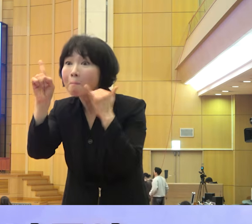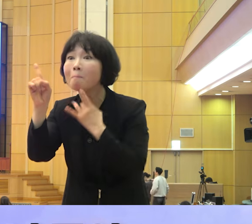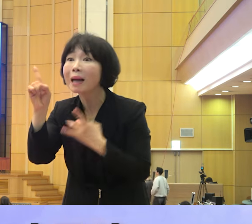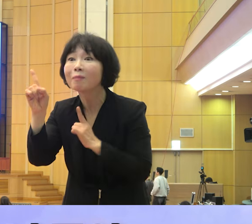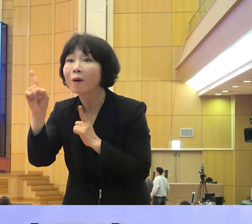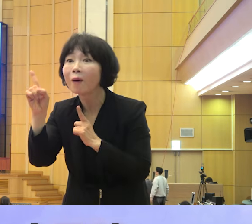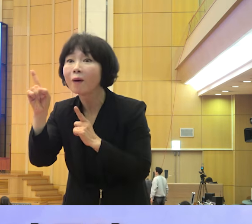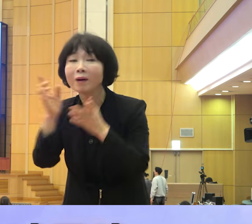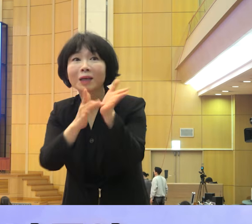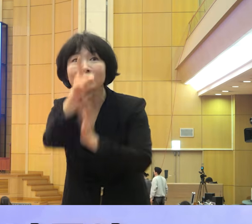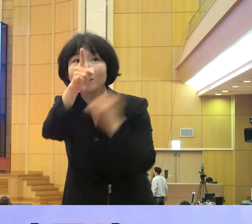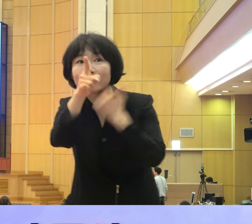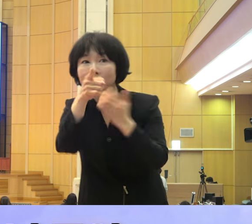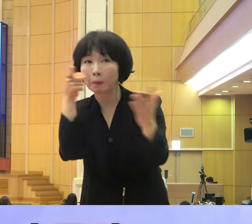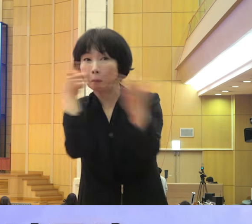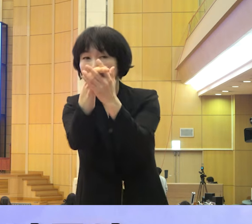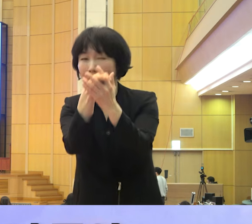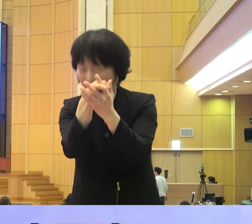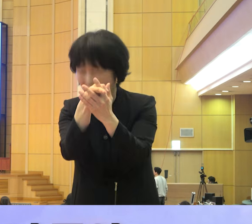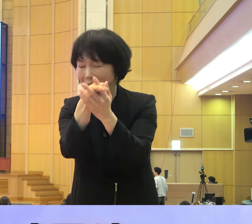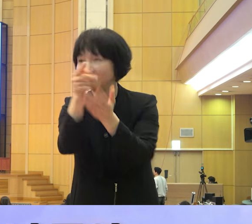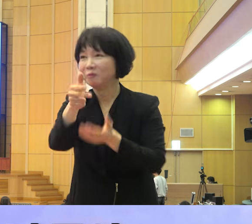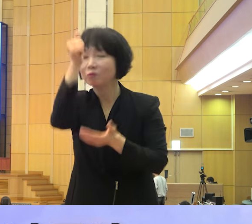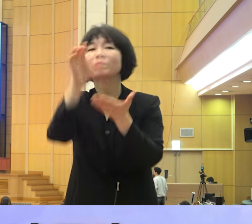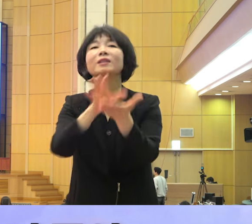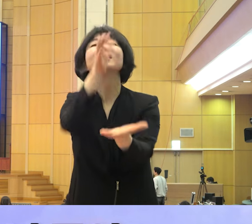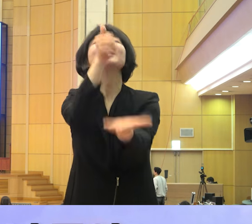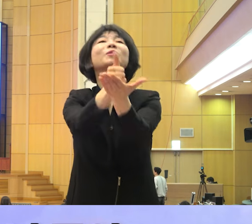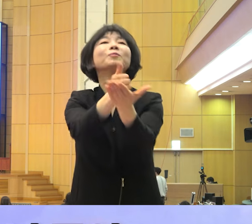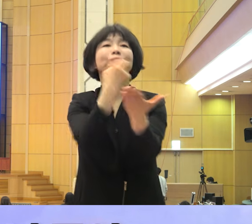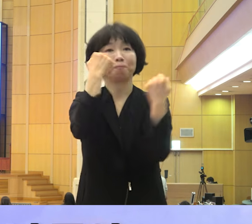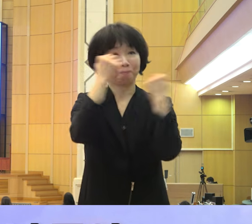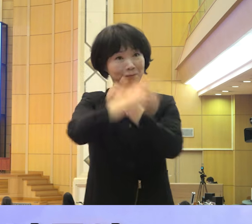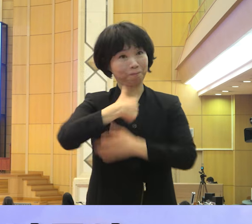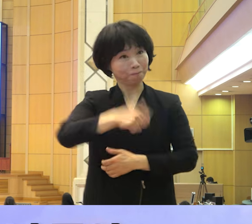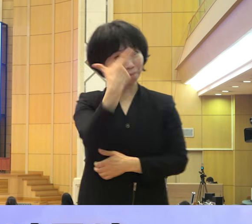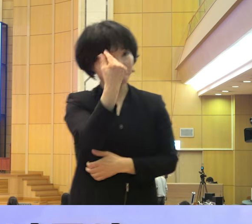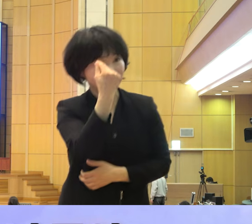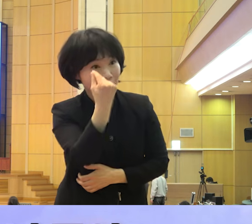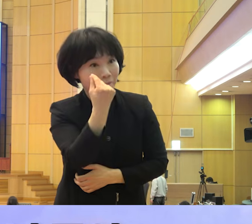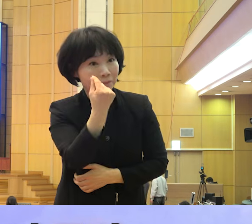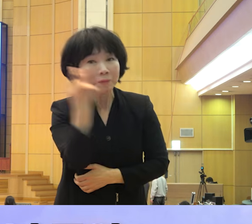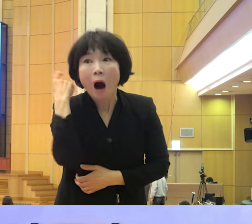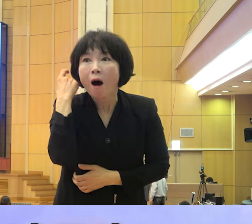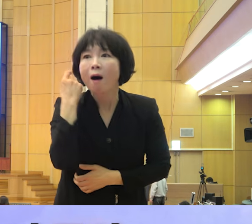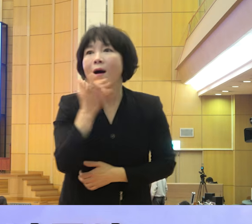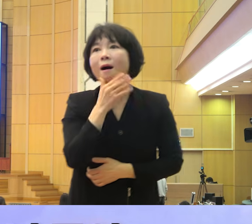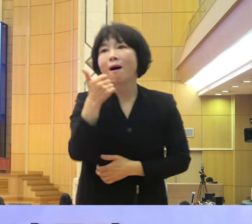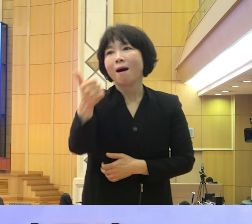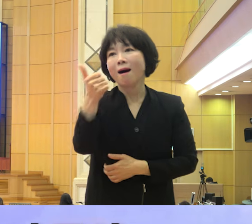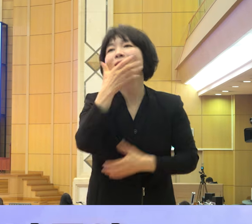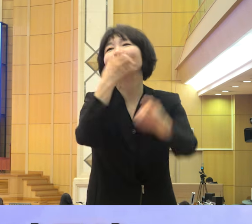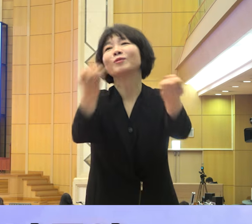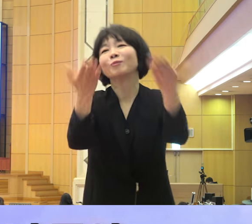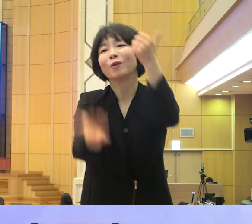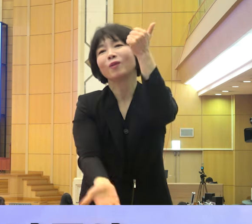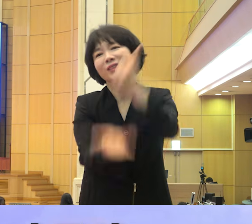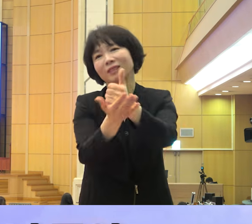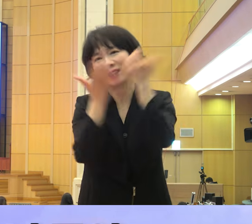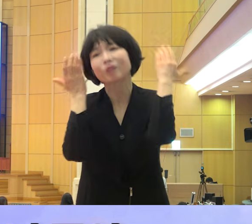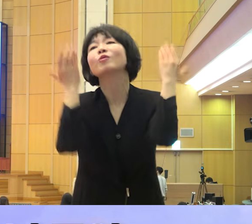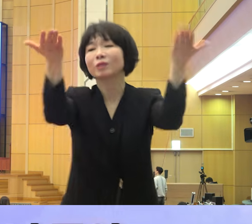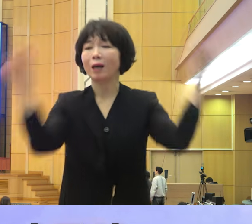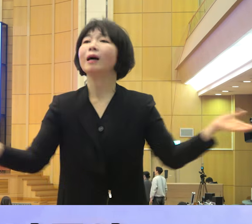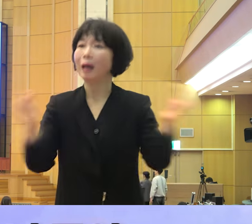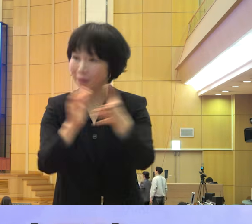믿으니까, 바요나 시몬아, 너가 복이 있다, 너가 복이 있다. 할렐루야. 하지만 이것을